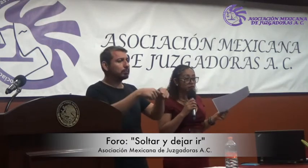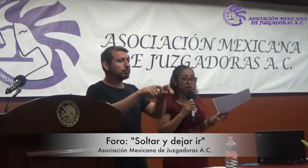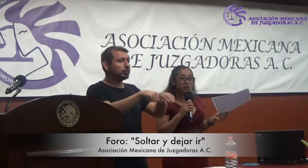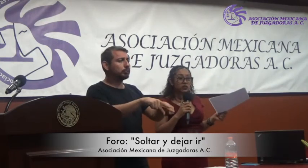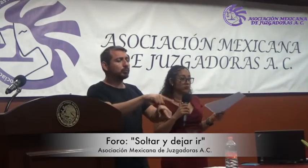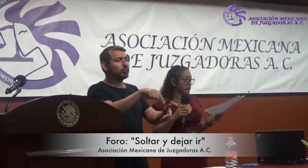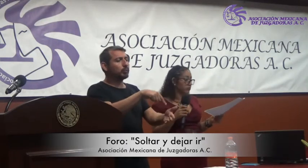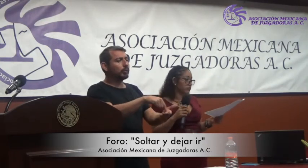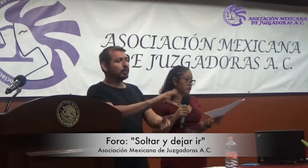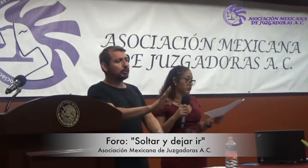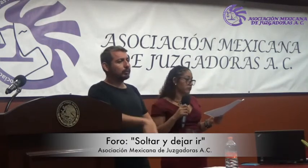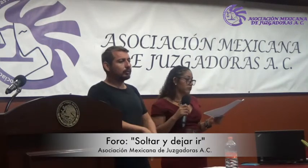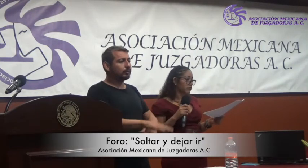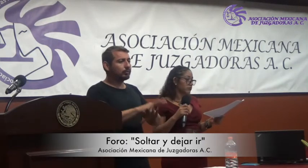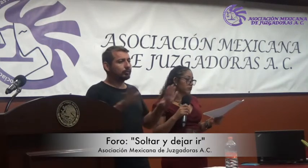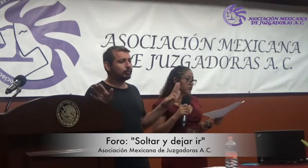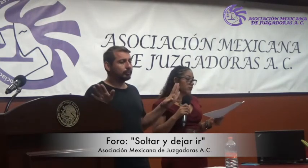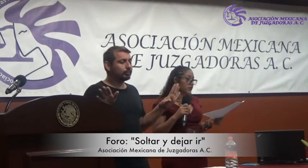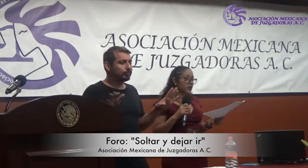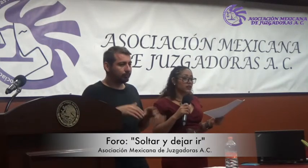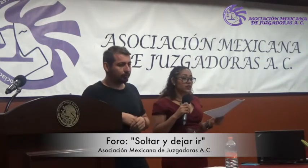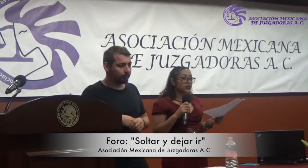de que sea diferente.